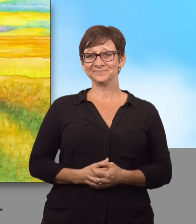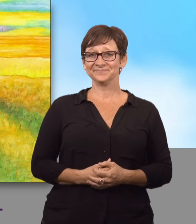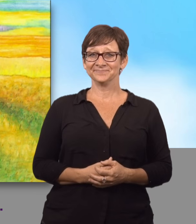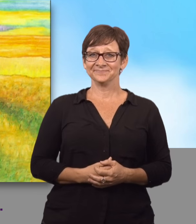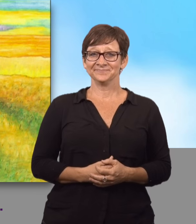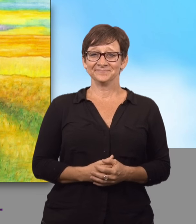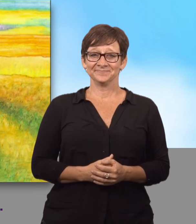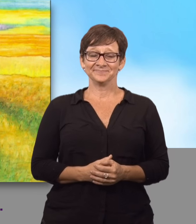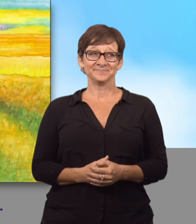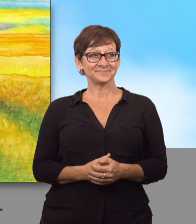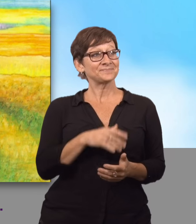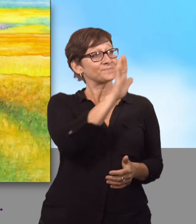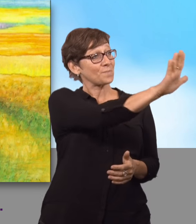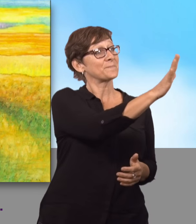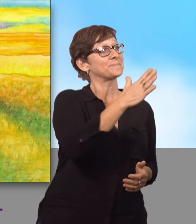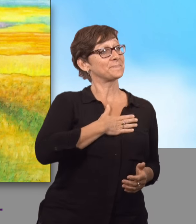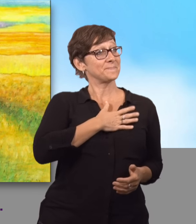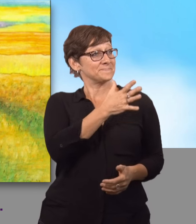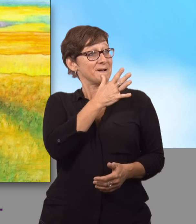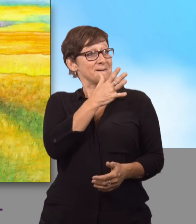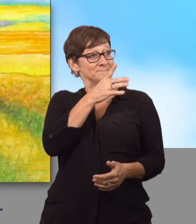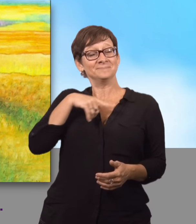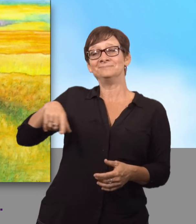Nuestras mamás pertenecen al mismo rebaño y tú